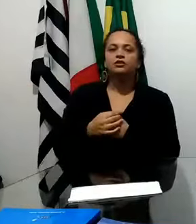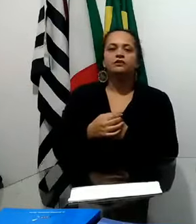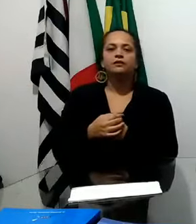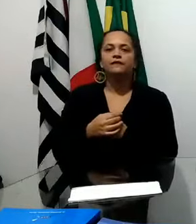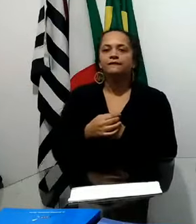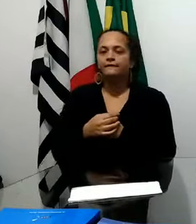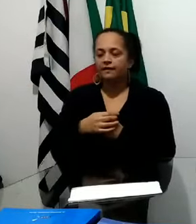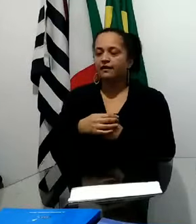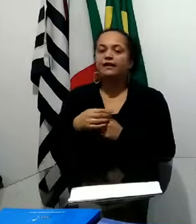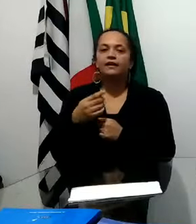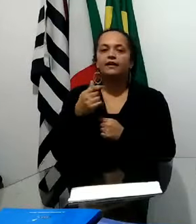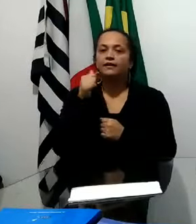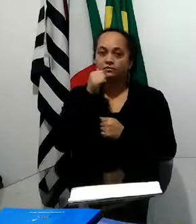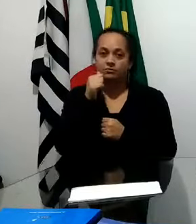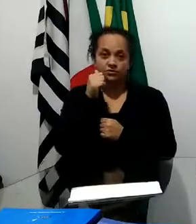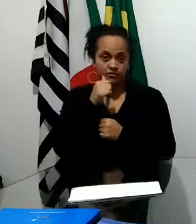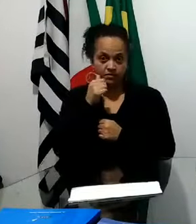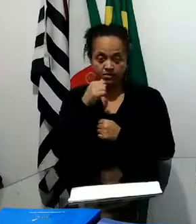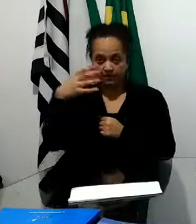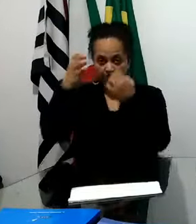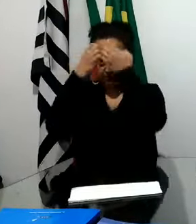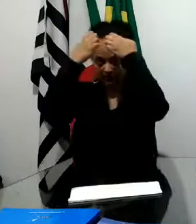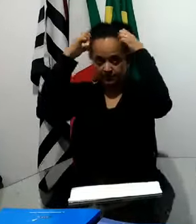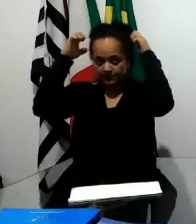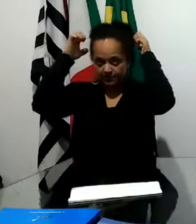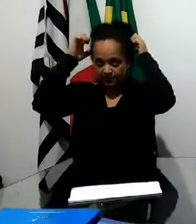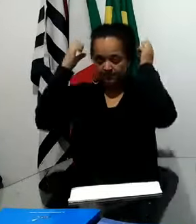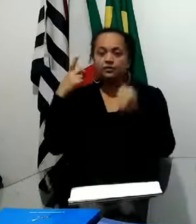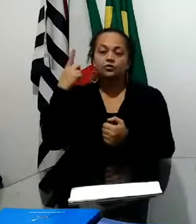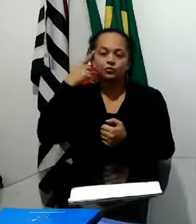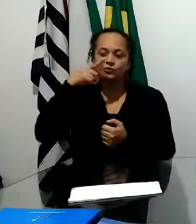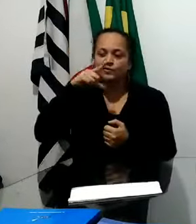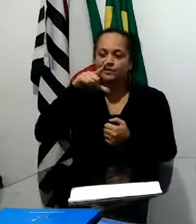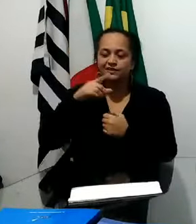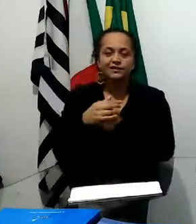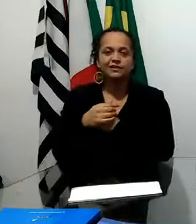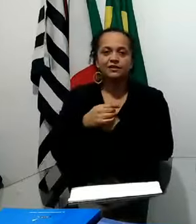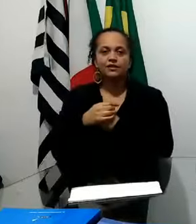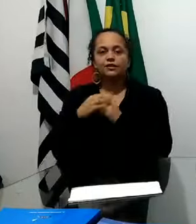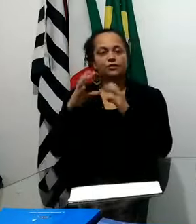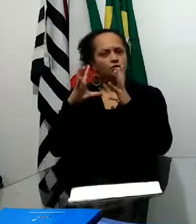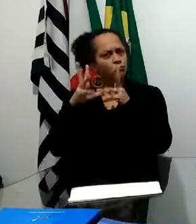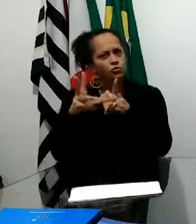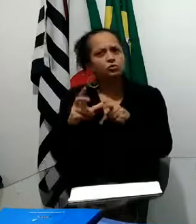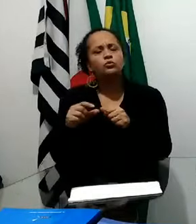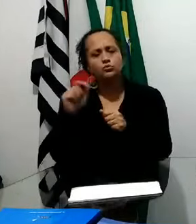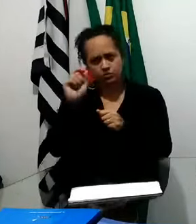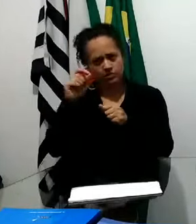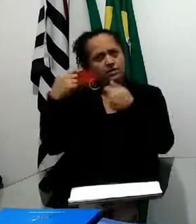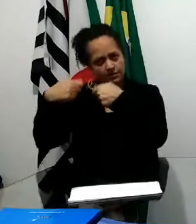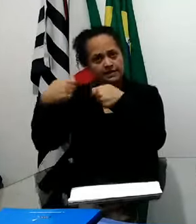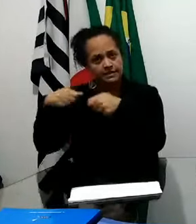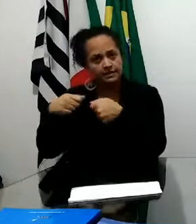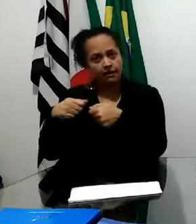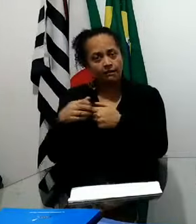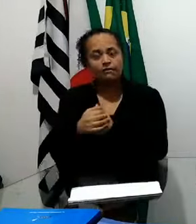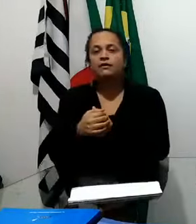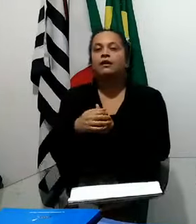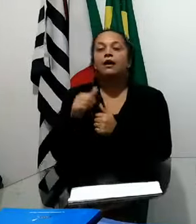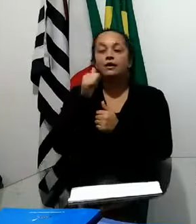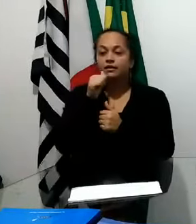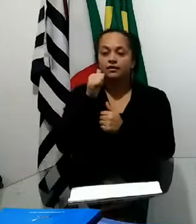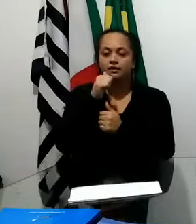mulheres. E Esther alcançou o favor de todos quantos haviam. E assim ela foi levada ao rei